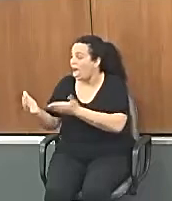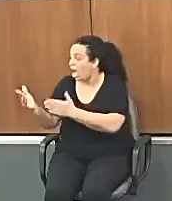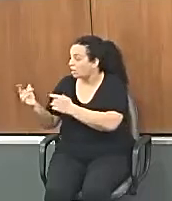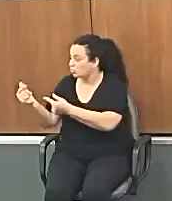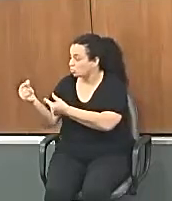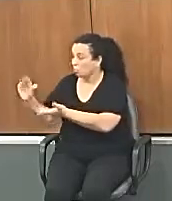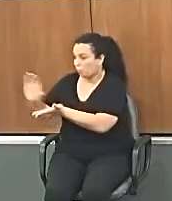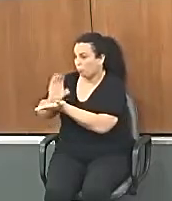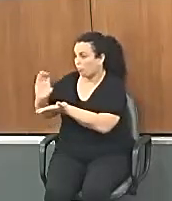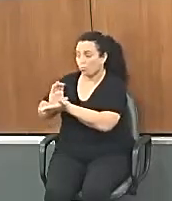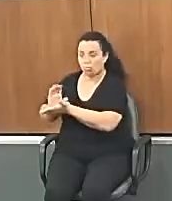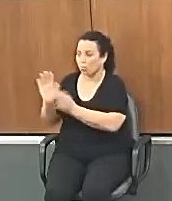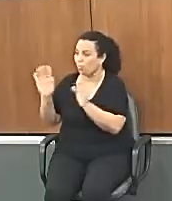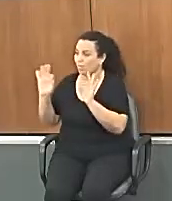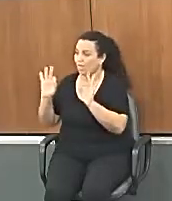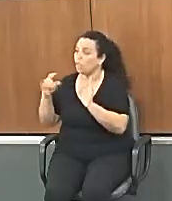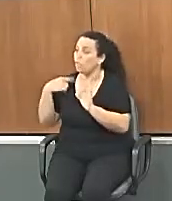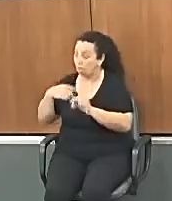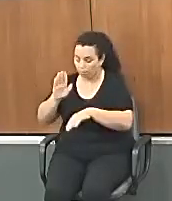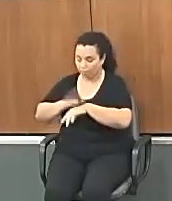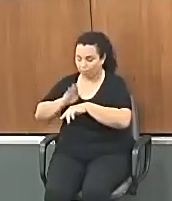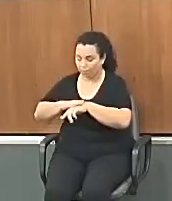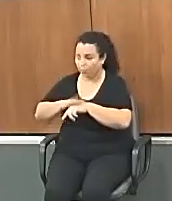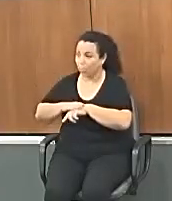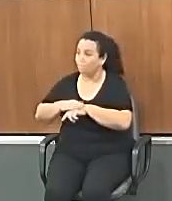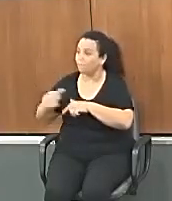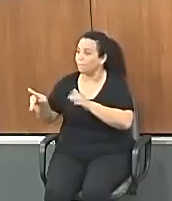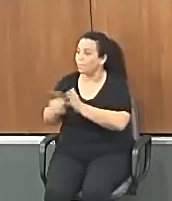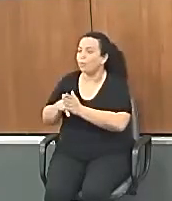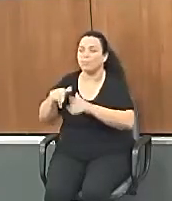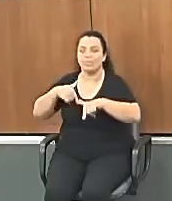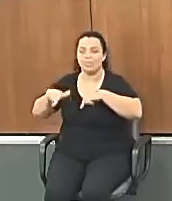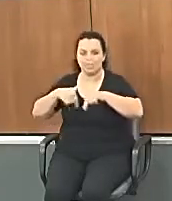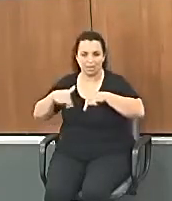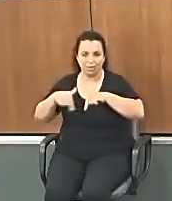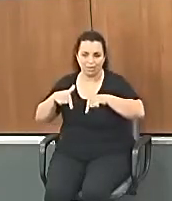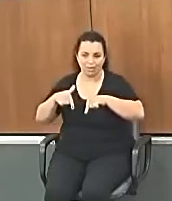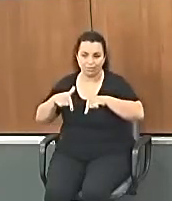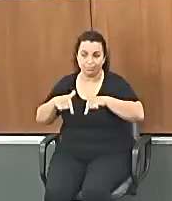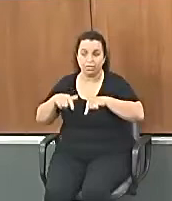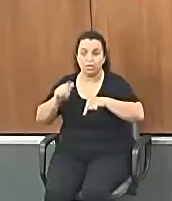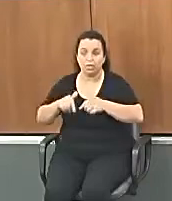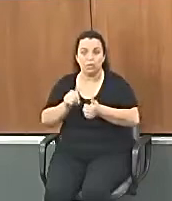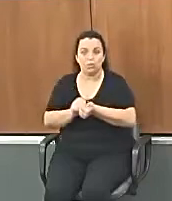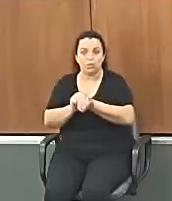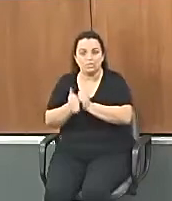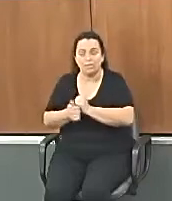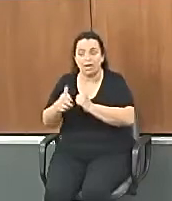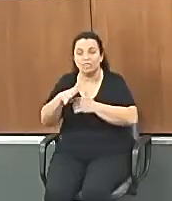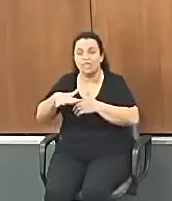somente com o nosso trabalho e o trabalho no esporte na área da pessoa com deficiência